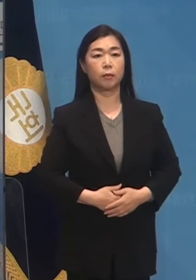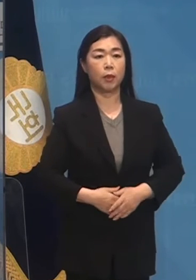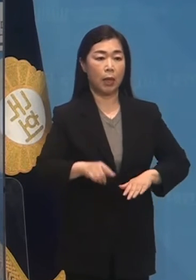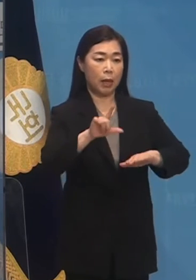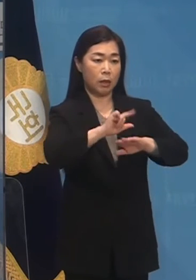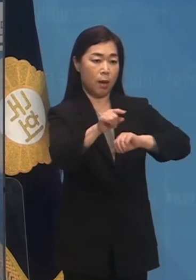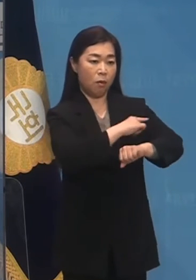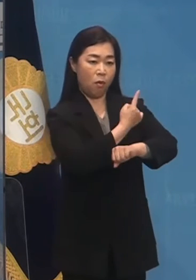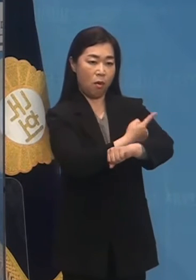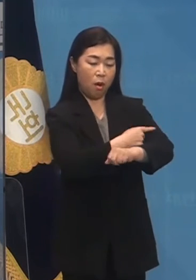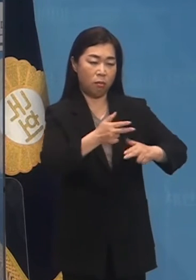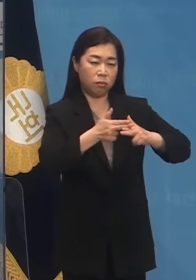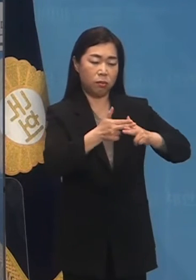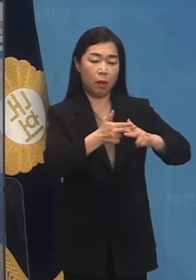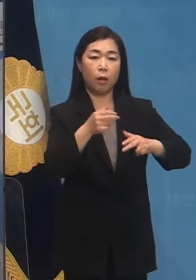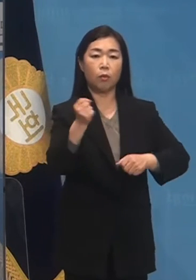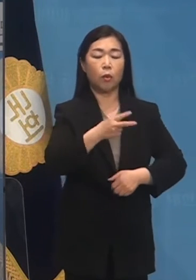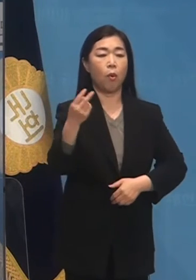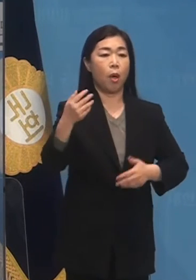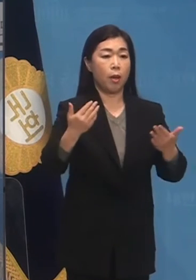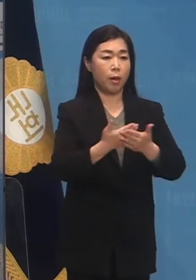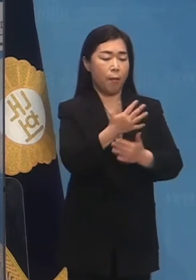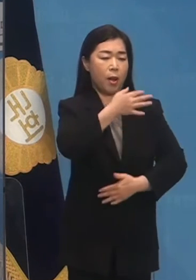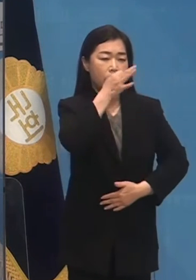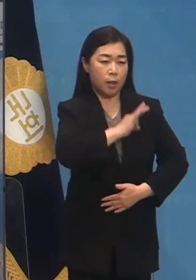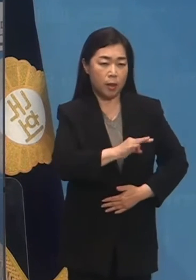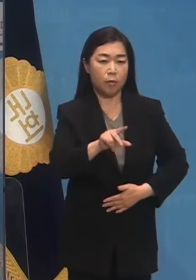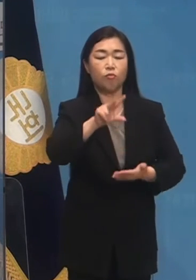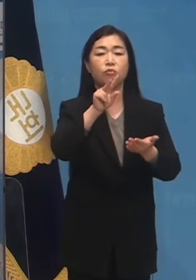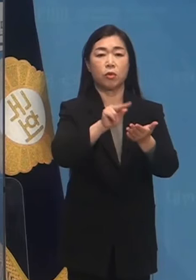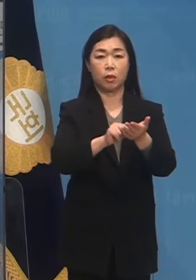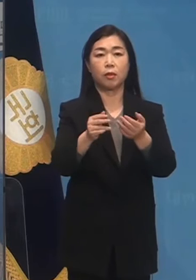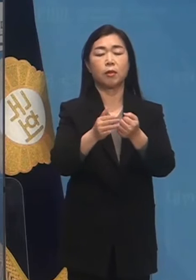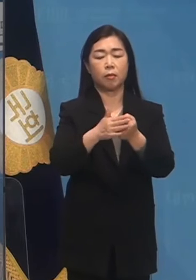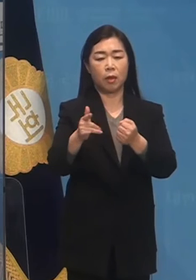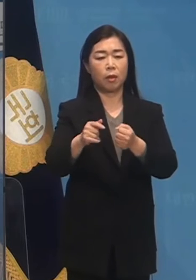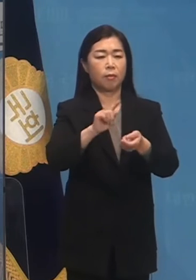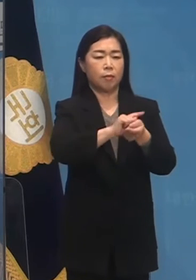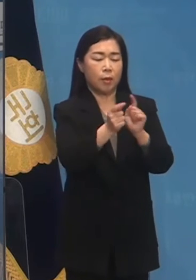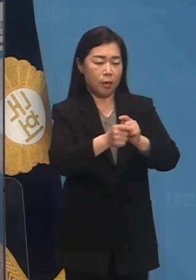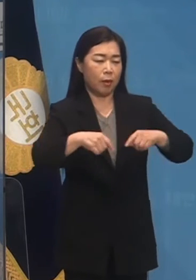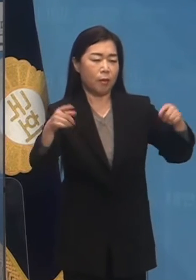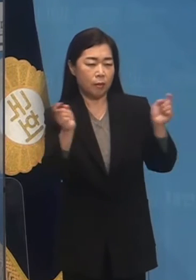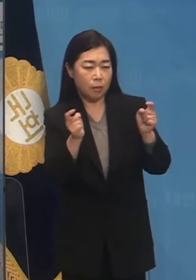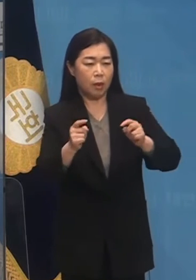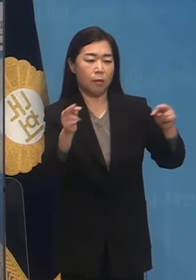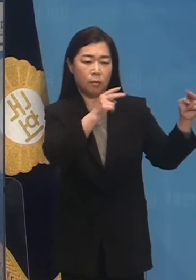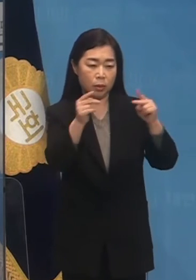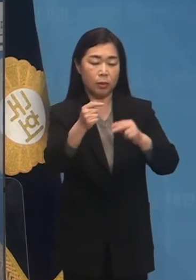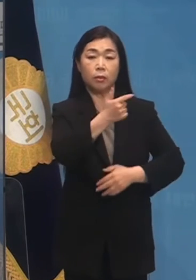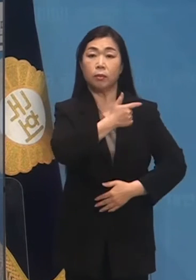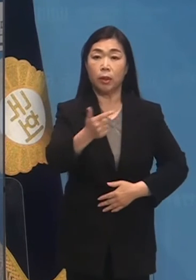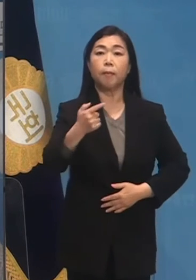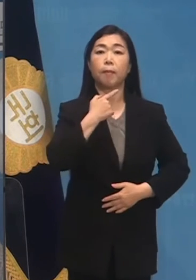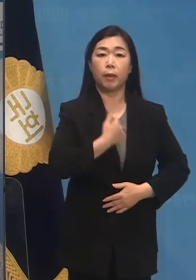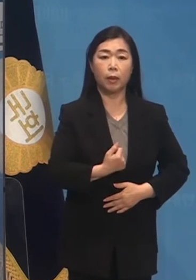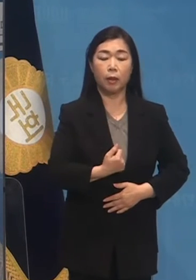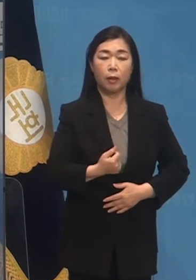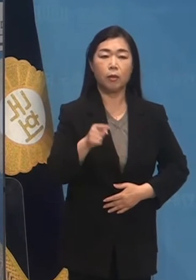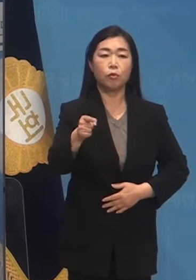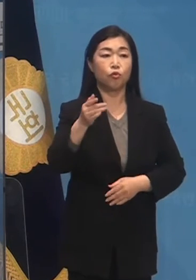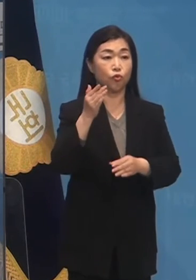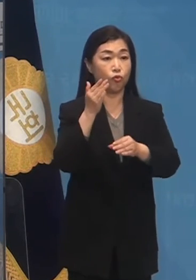지방 권력의 사유화와 개발 이익을 둘러싼 복마전이 벌어졌습니다. 그 중심에